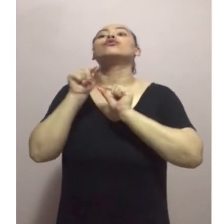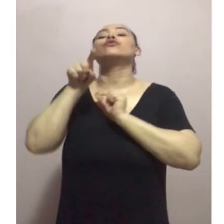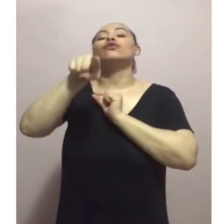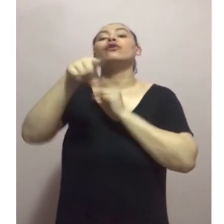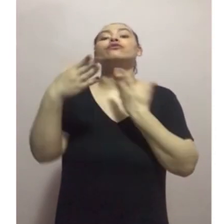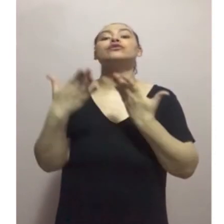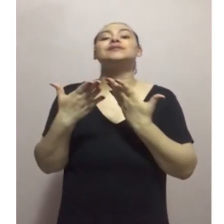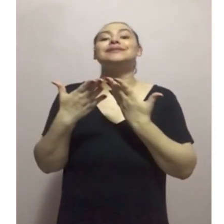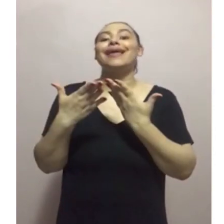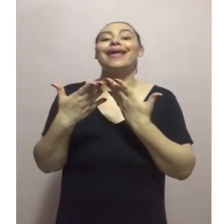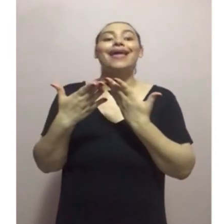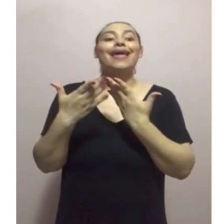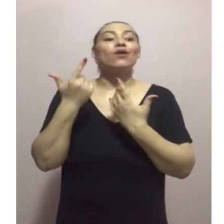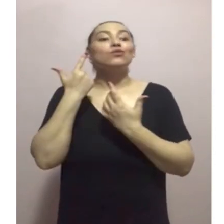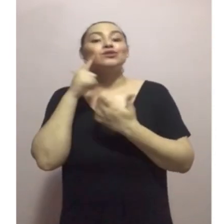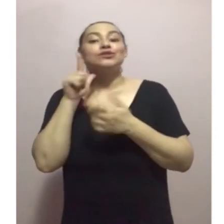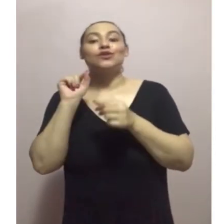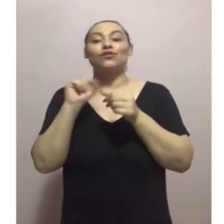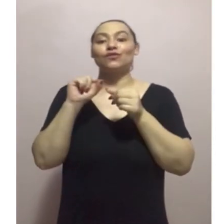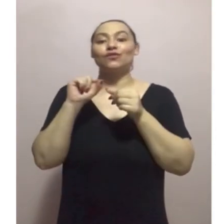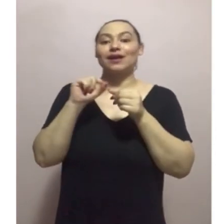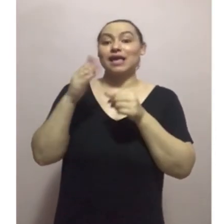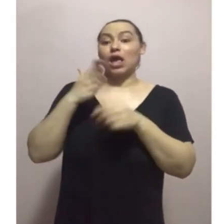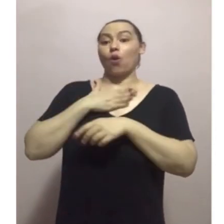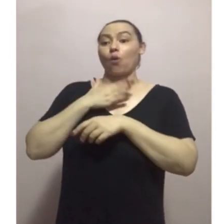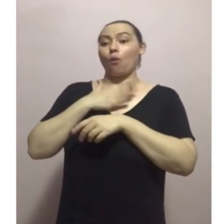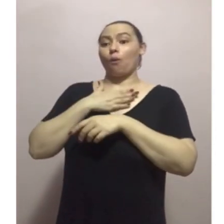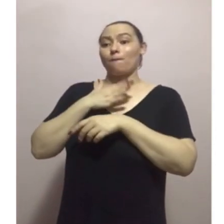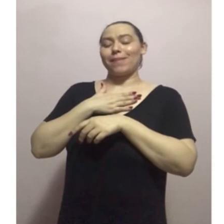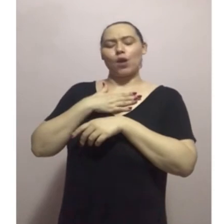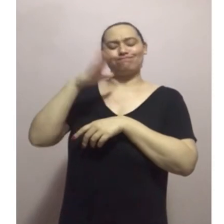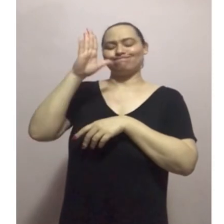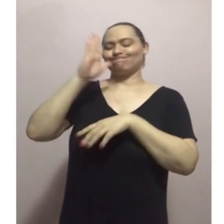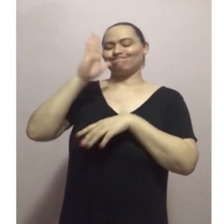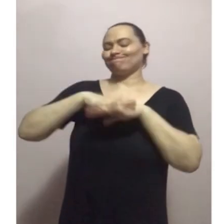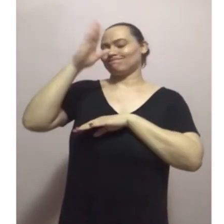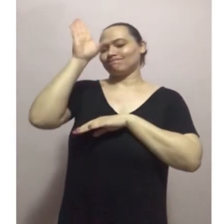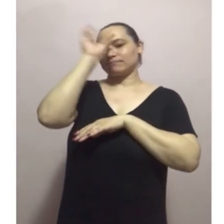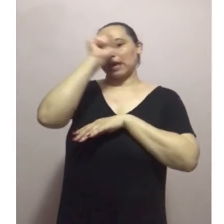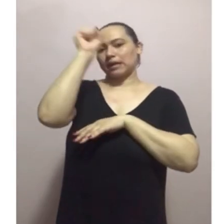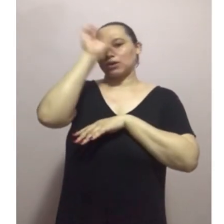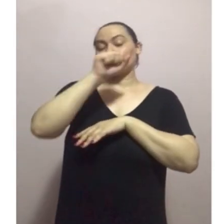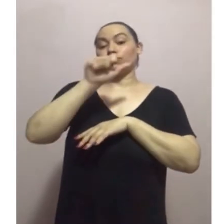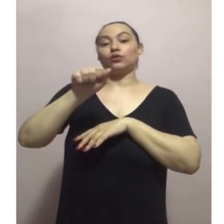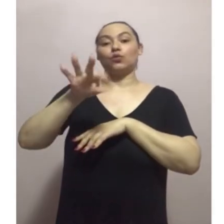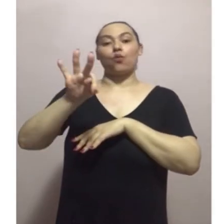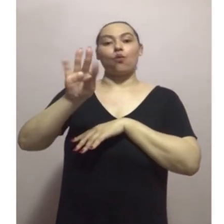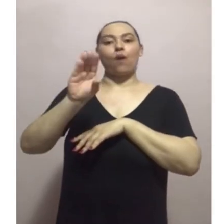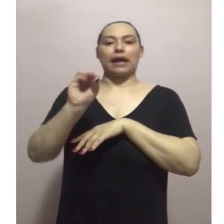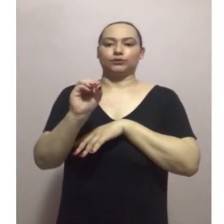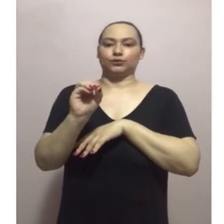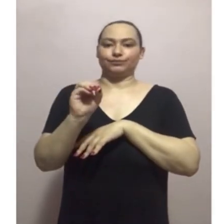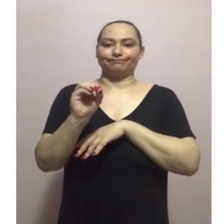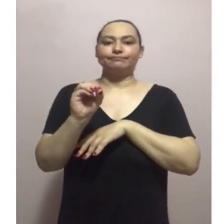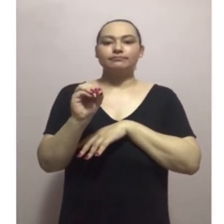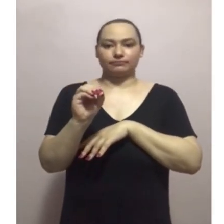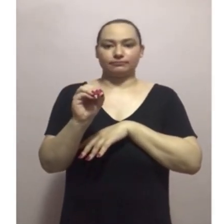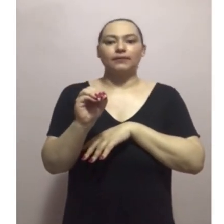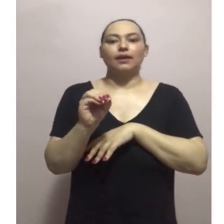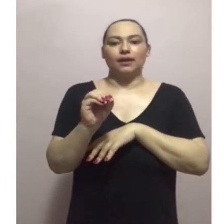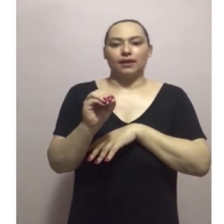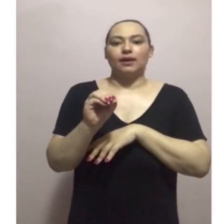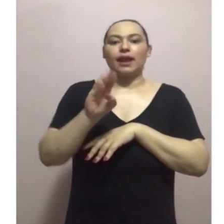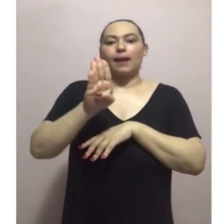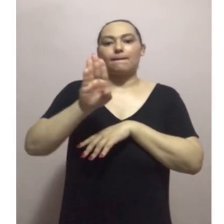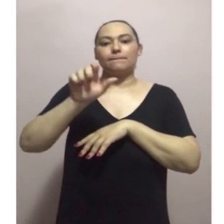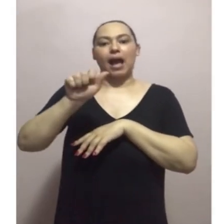como foi para você lidar com esses protocolos. Eu vou te dizer que o meu maior aprendizado foi no ato, com